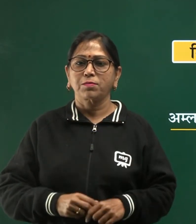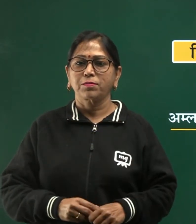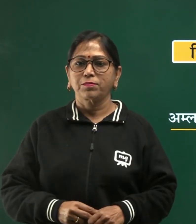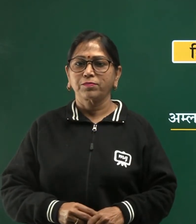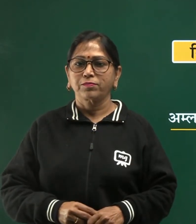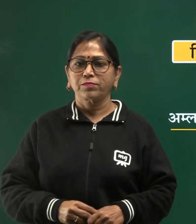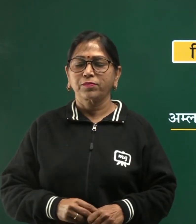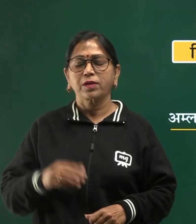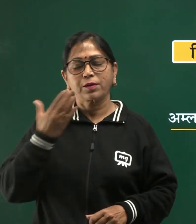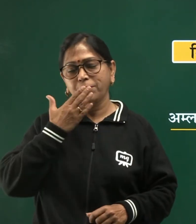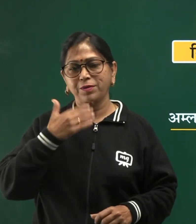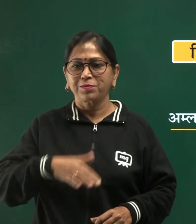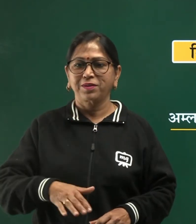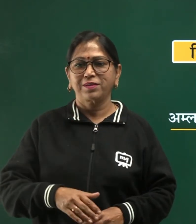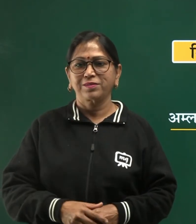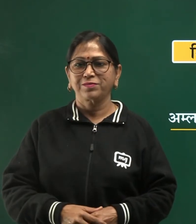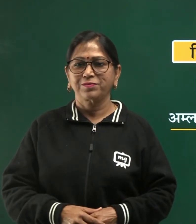एवं लवण